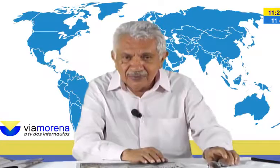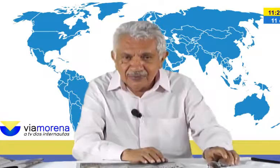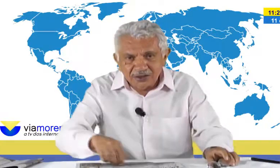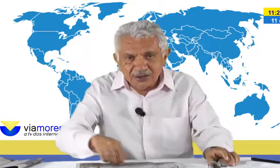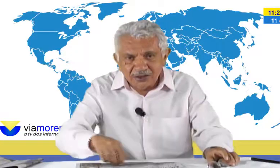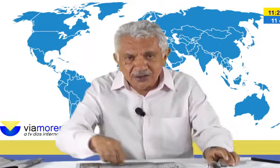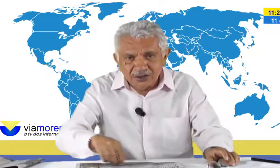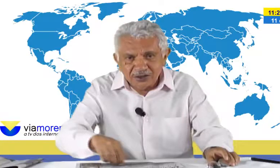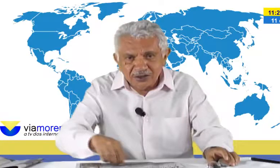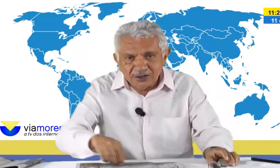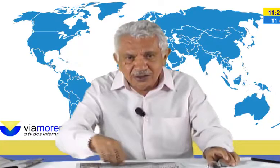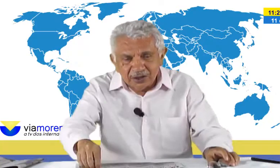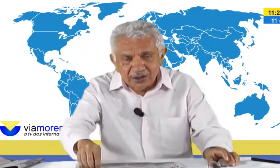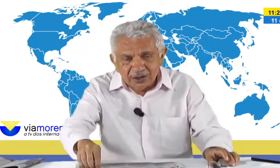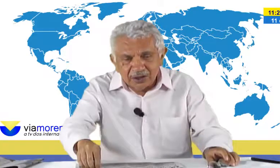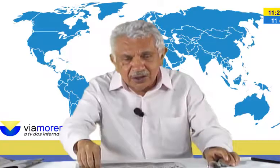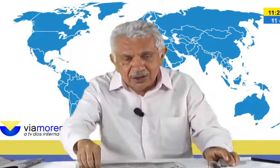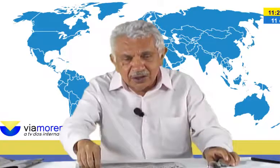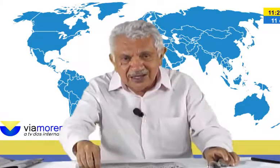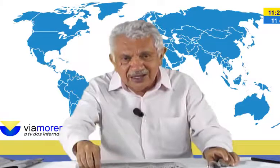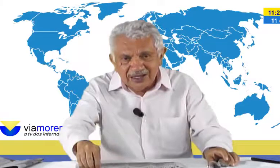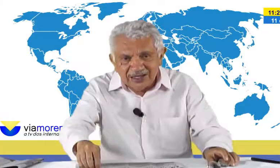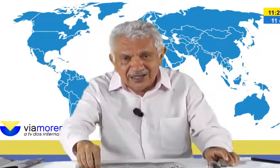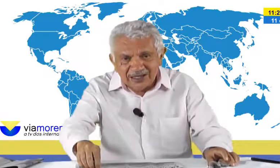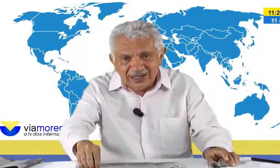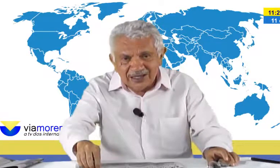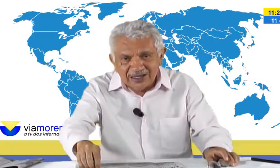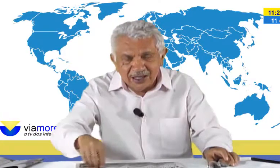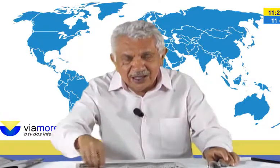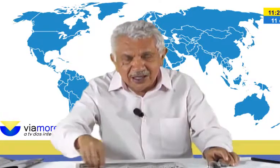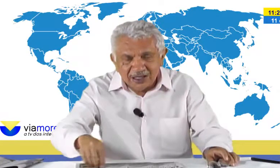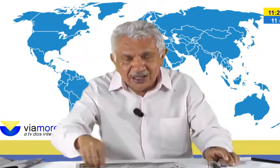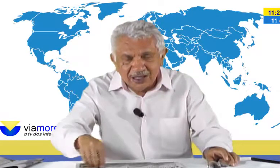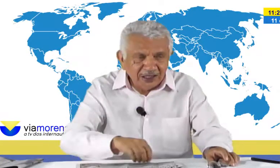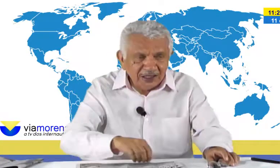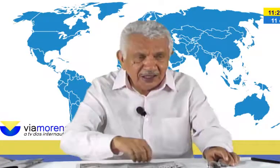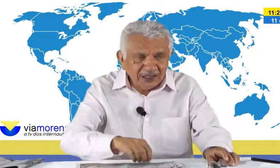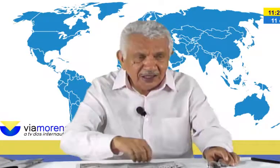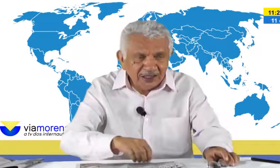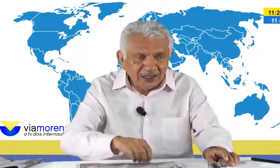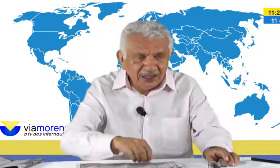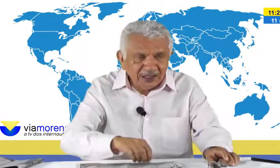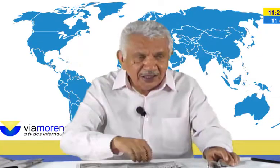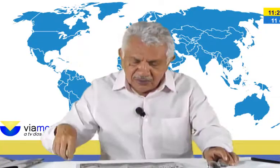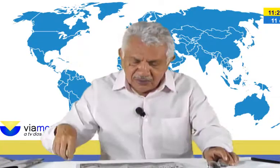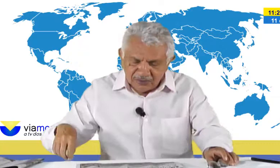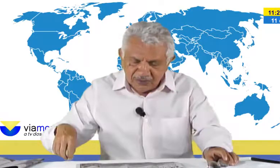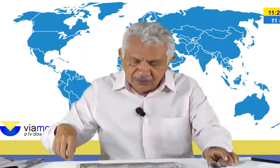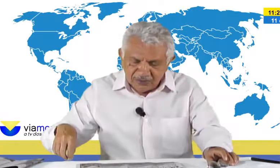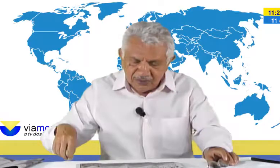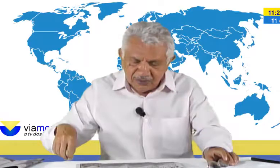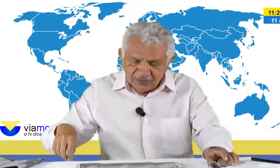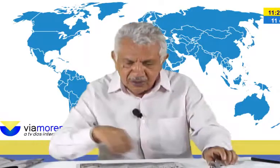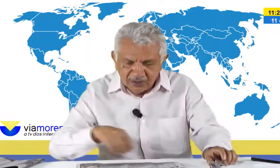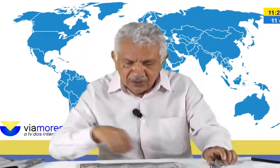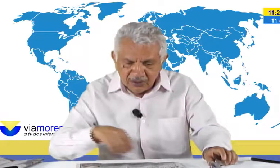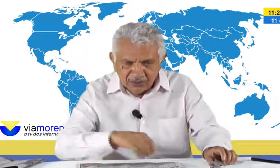Selvagens. Depois, com a esquerda e o MST. E mais embaixo tinha